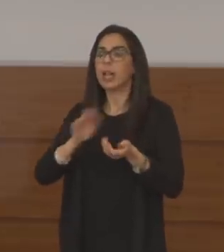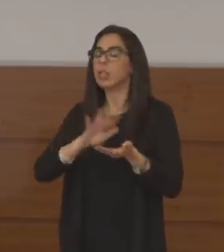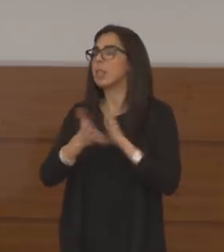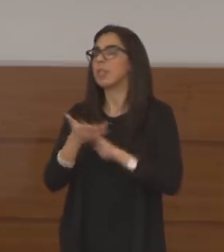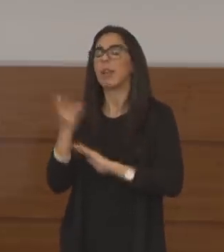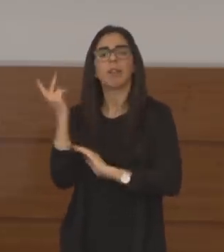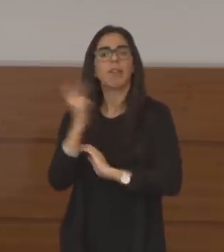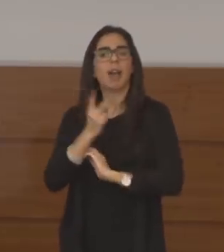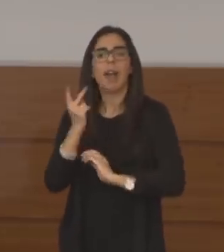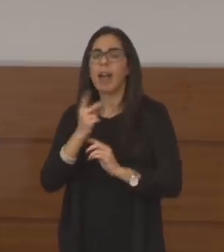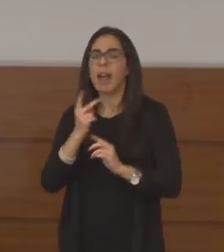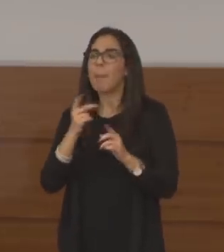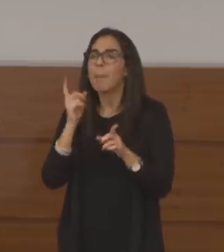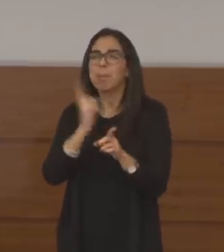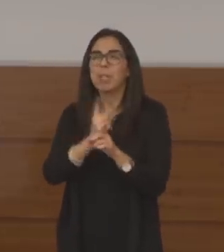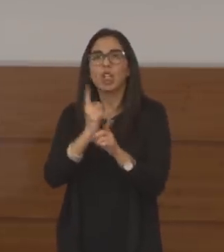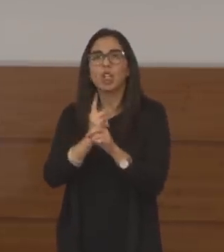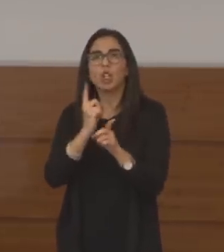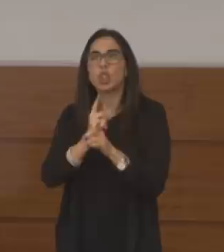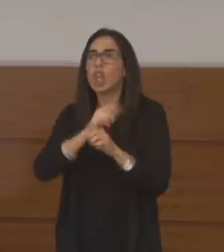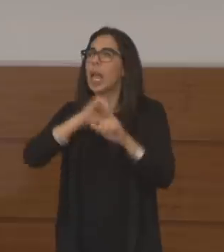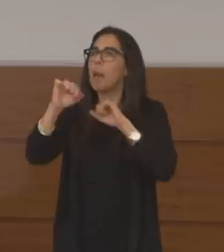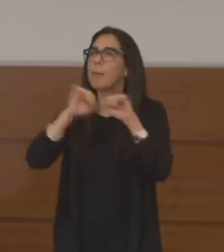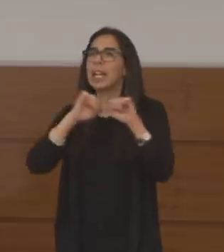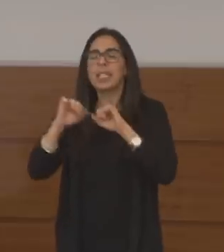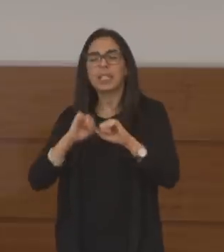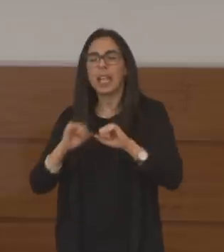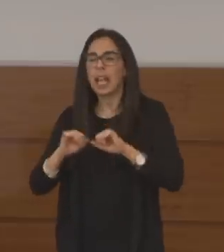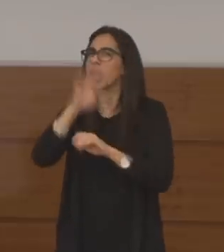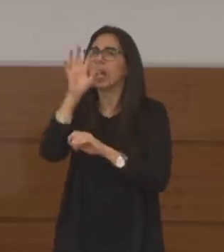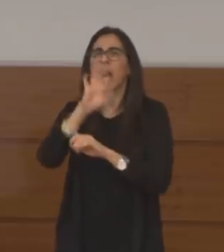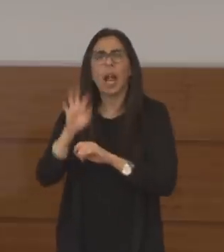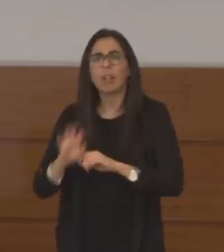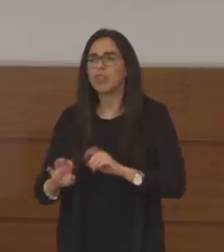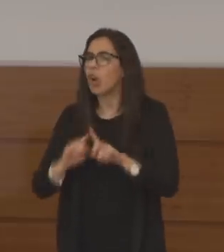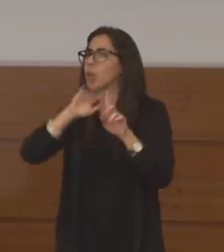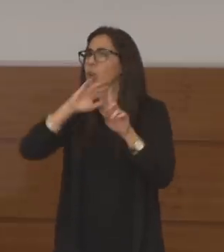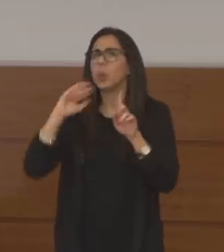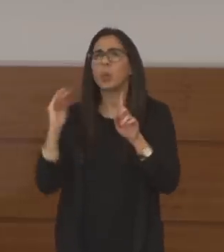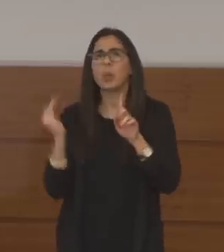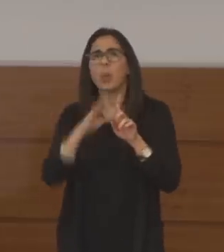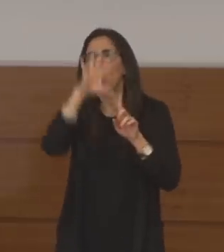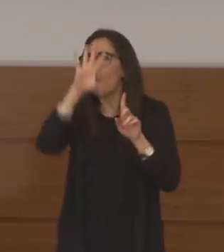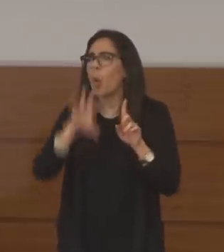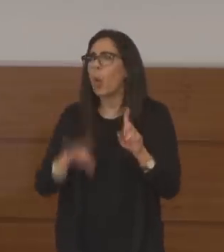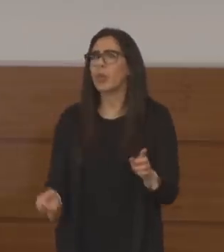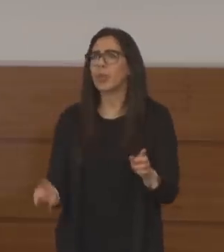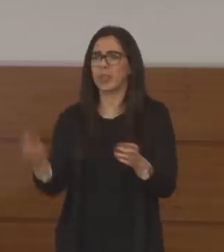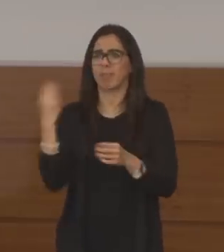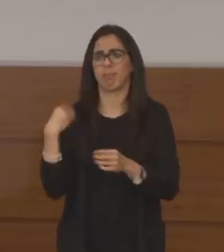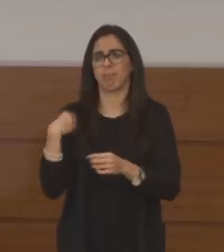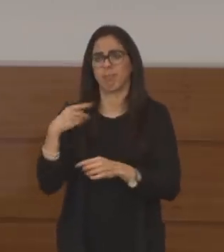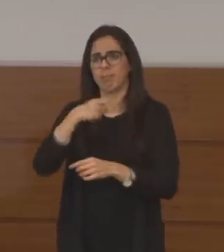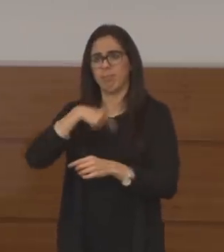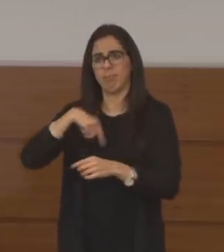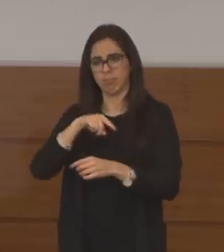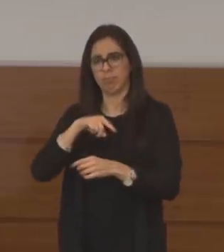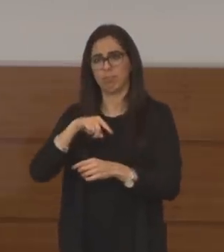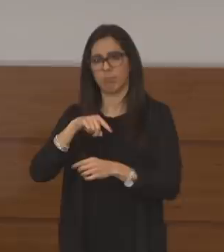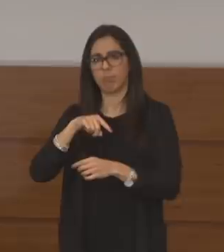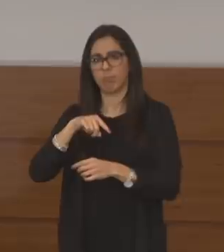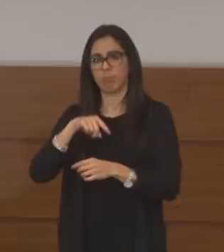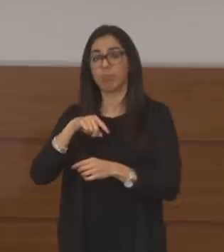delle esigenze di tutte le amministrazioni di tutte le regioni di tutte quante le strutture del paese